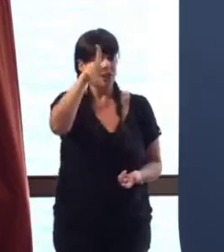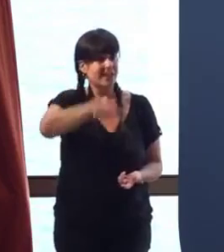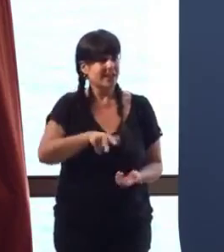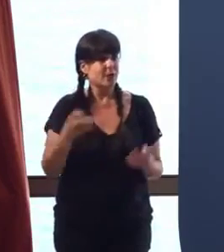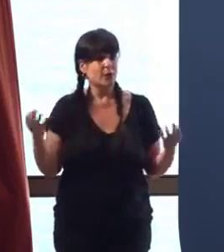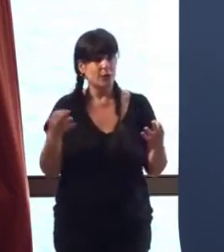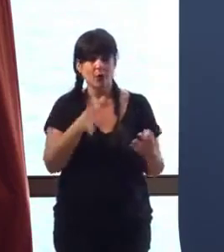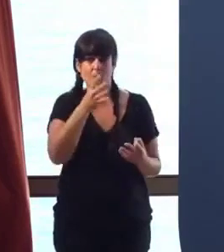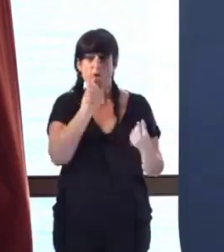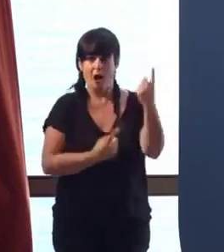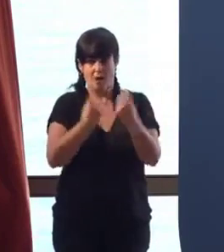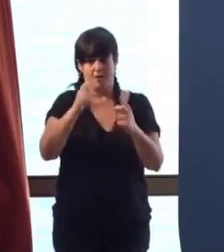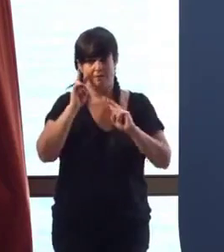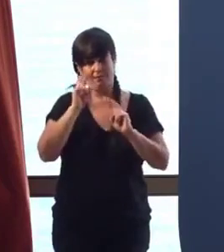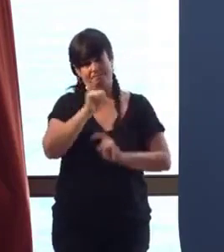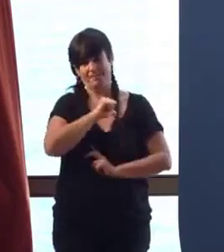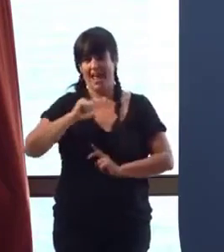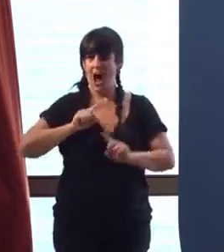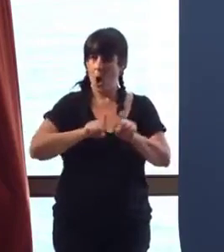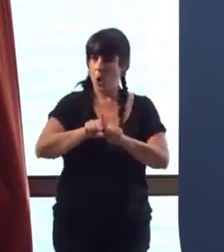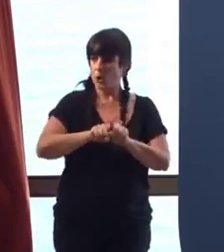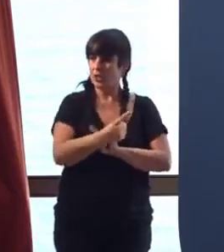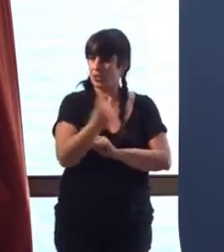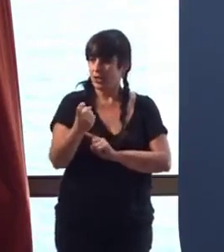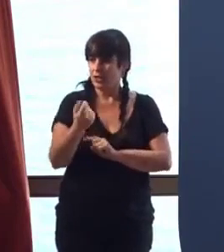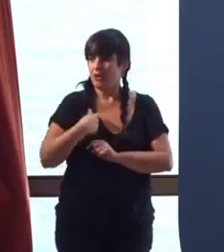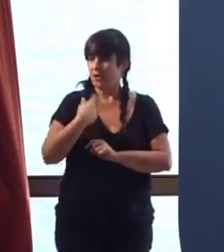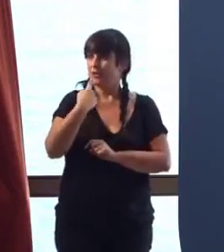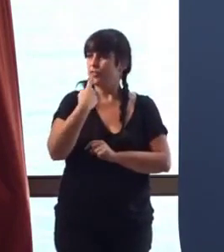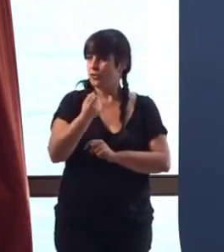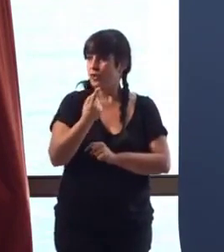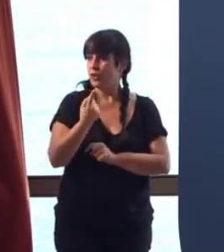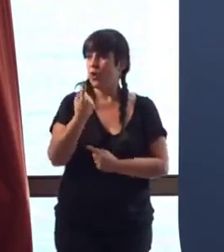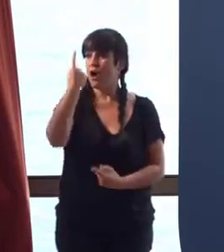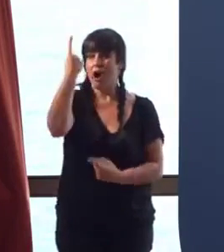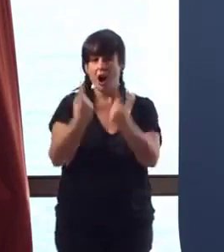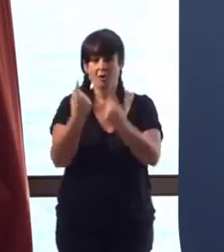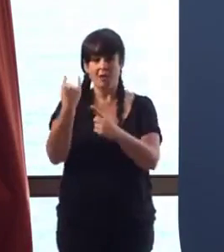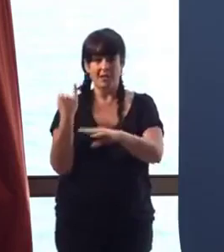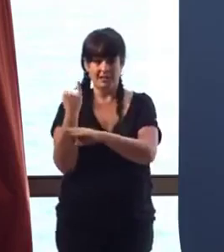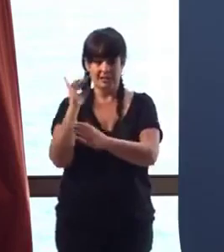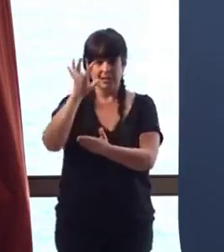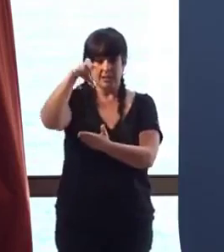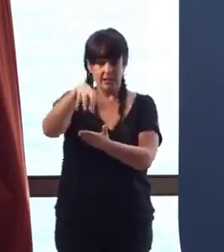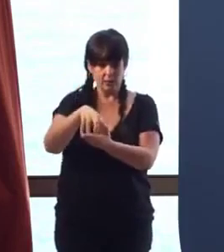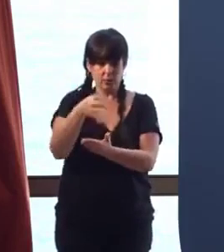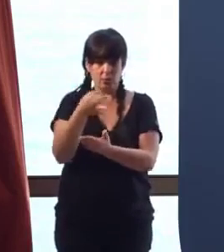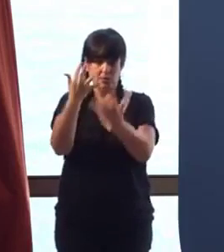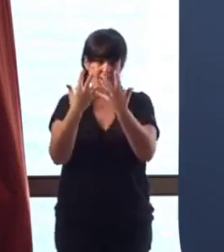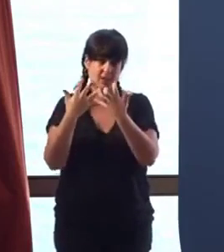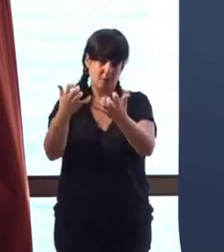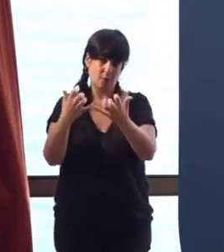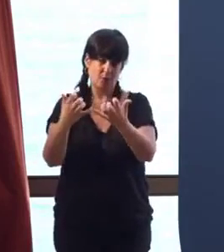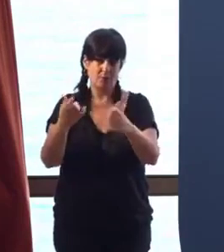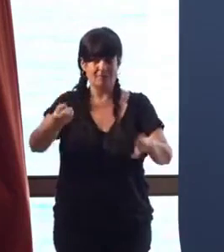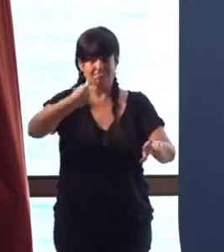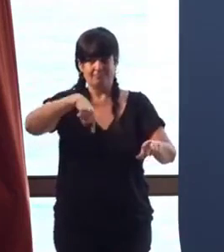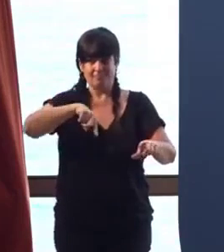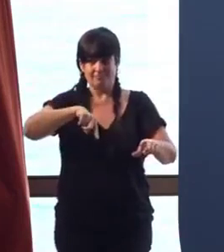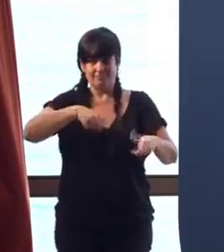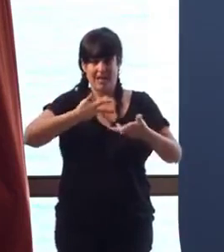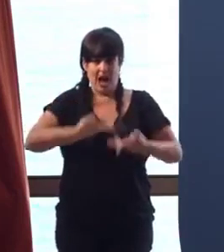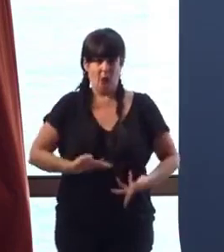a veces hay que hacer autocrítica, que a nosotros no nos han sentado bien siempre las instituciones y la presencia en el Parlamento. A veces nos hemos